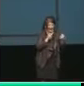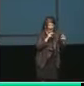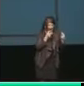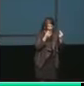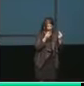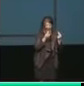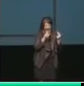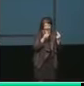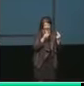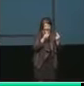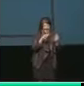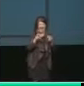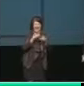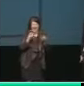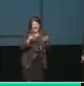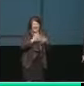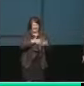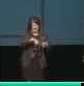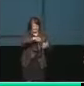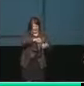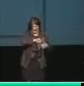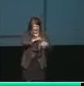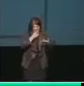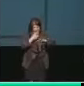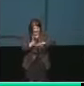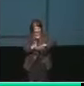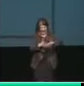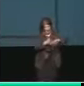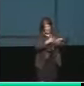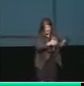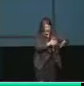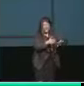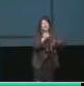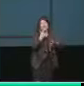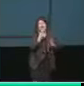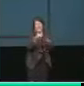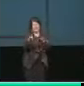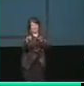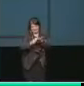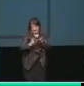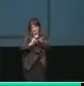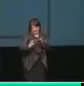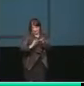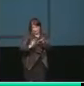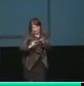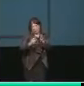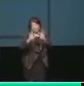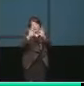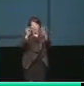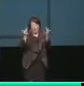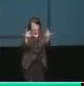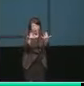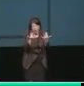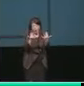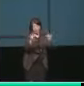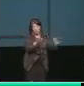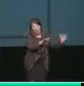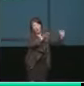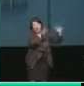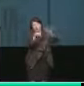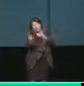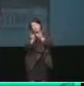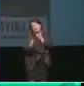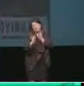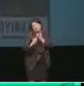ovviamente spagnolo a parte a Torino arriveranno scrittori da ogni angolo del mondo ci sarà l'abbiamo detto l'altra volta Voleso Inca